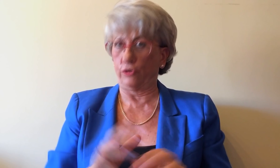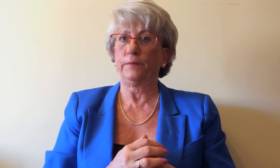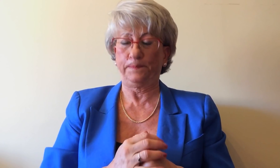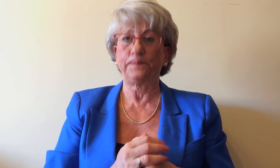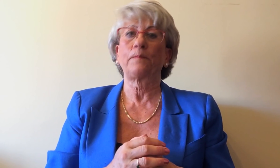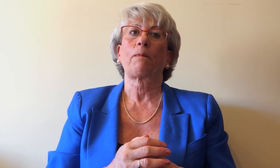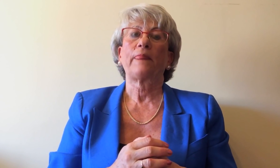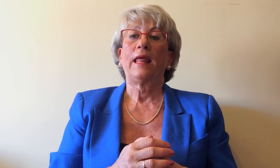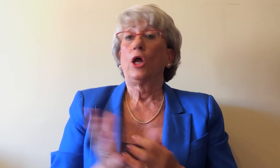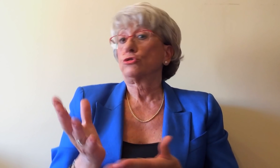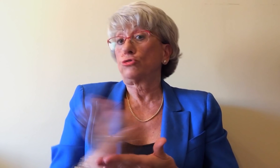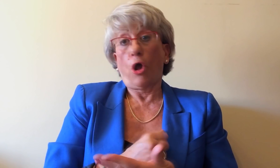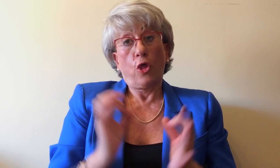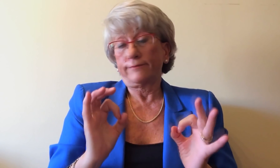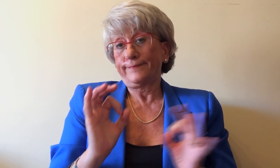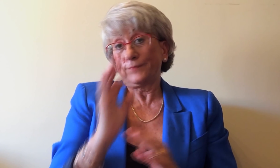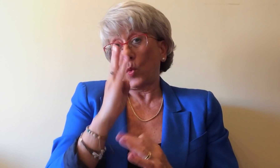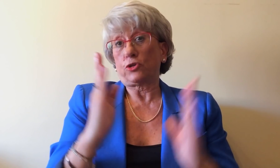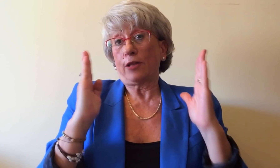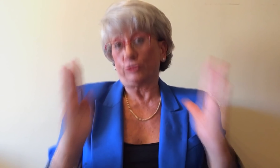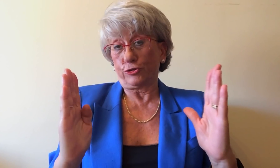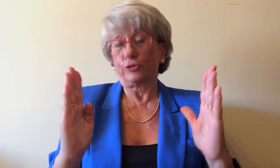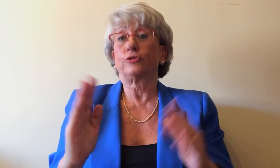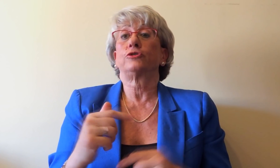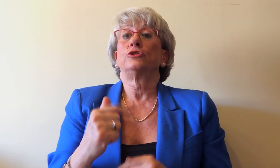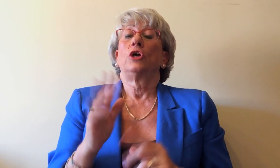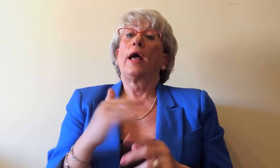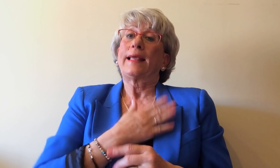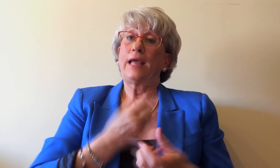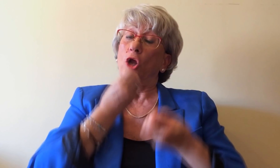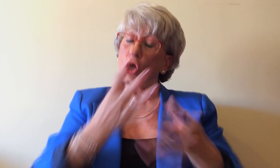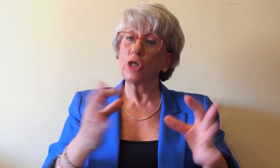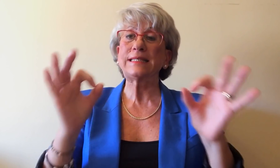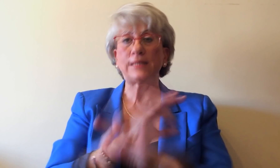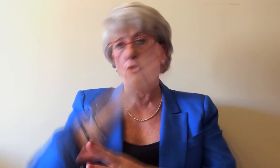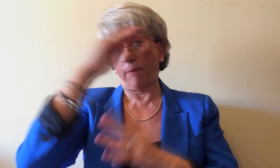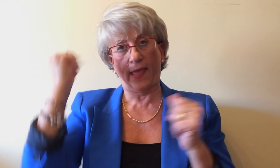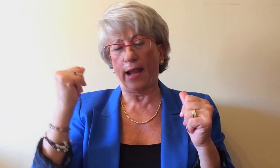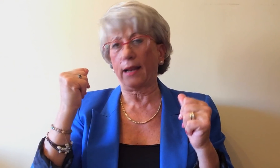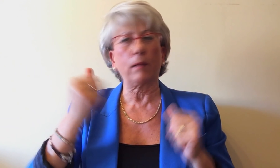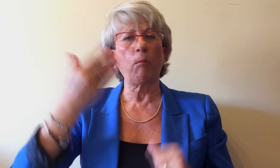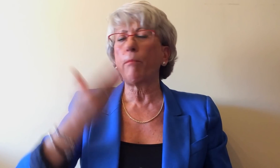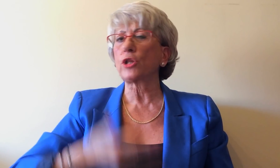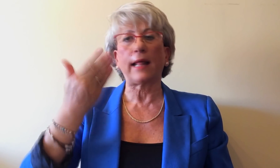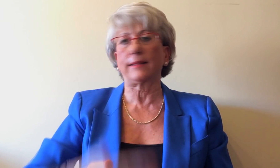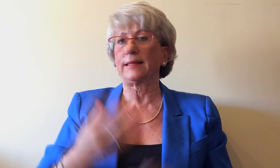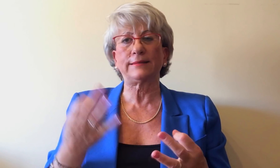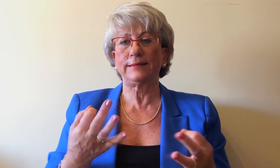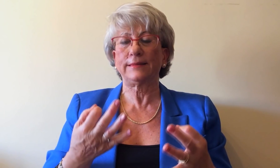acte. Tot això va ser durant aquests 4 anys i jo el que vull recordar i que no oblidaré mai